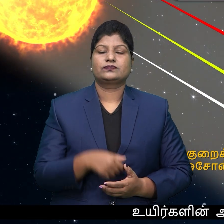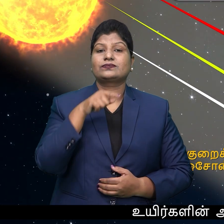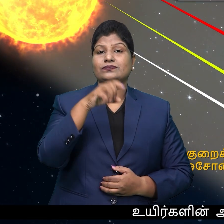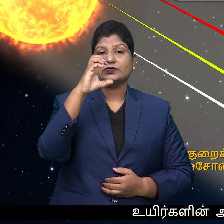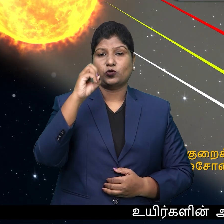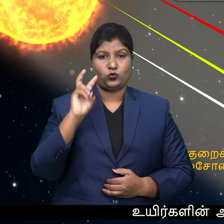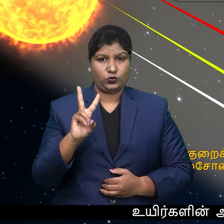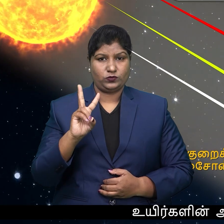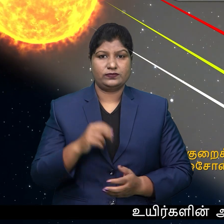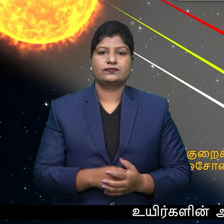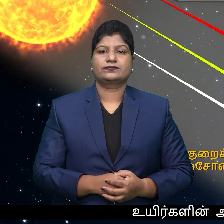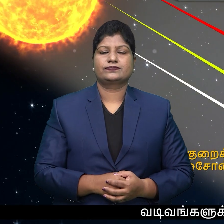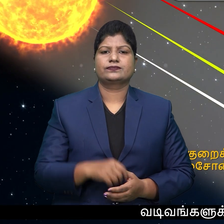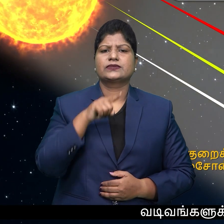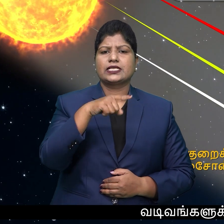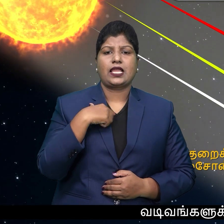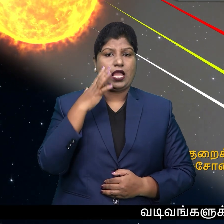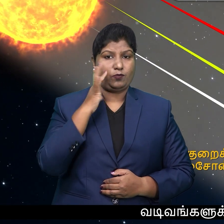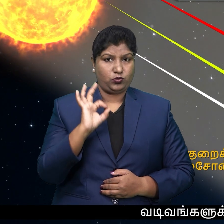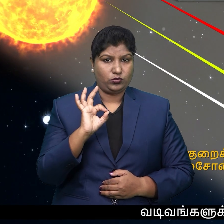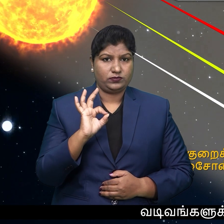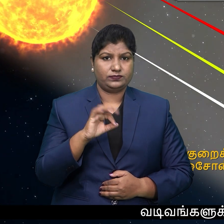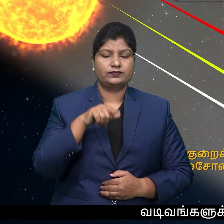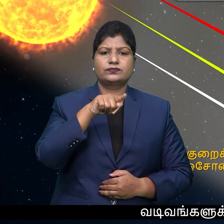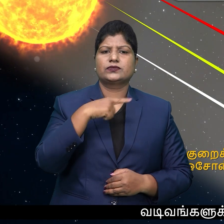உயிர்களின் அனைத்து ஏரோபிக் வடிவங்களுக்கும் பிராணவாயு